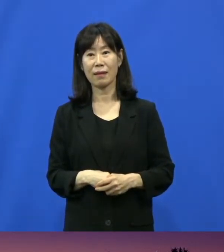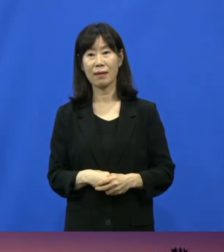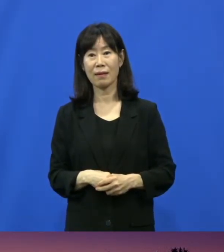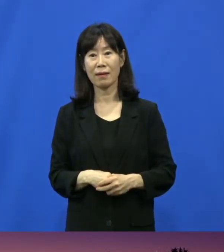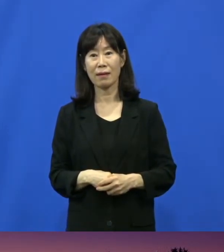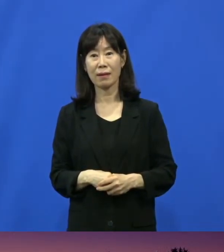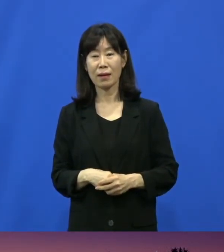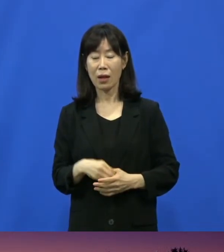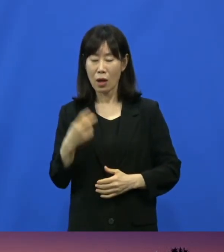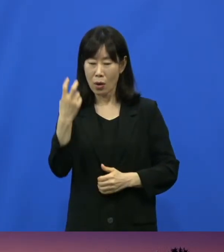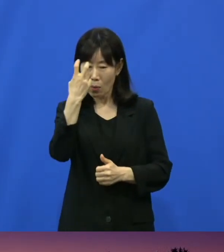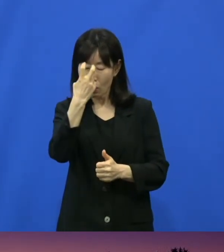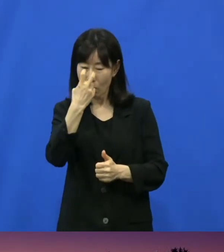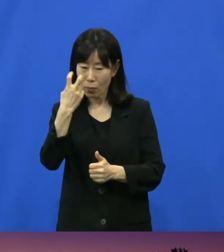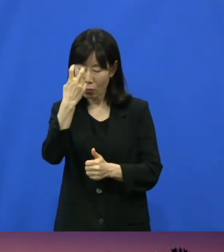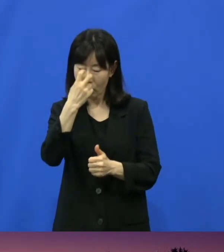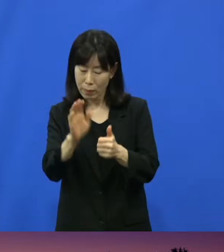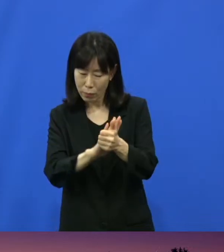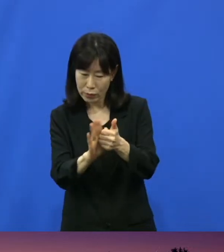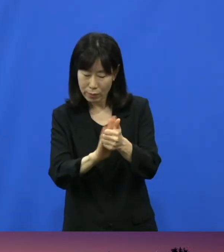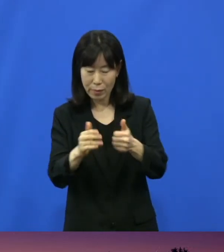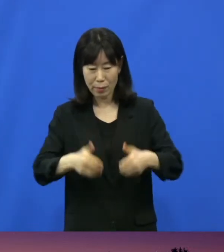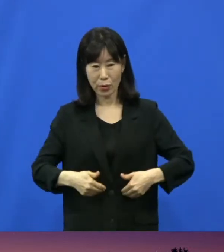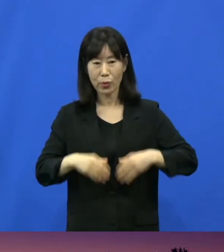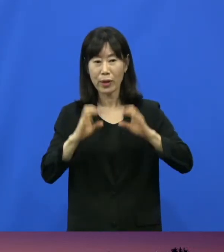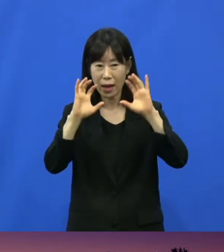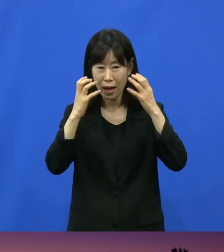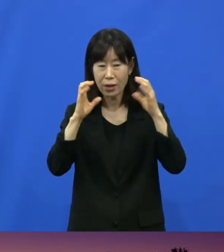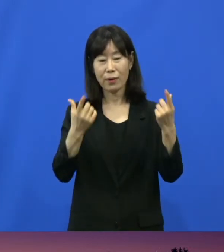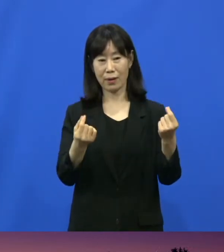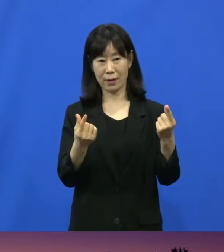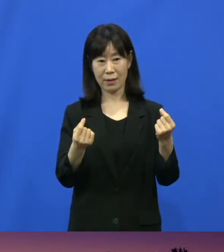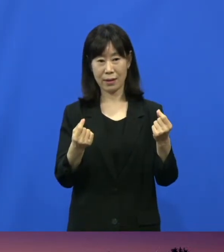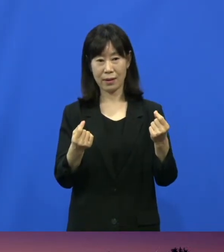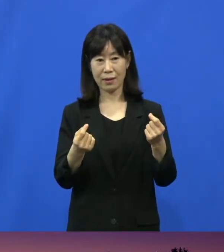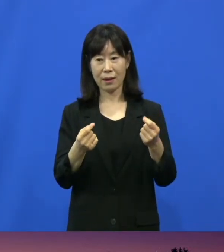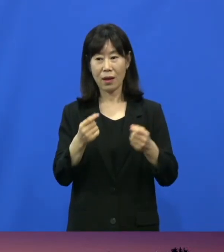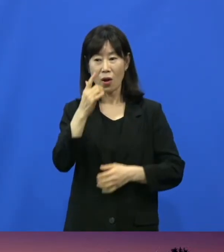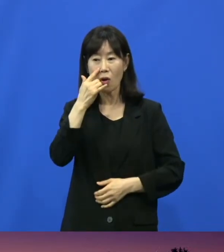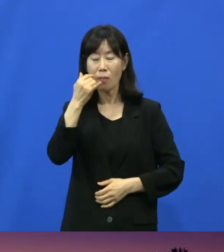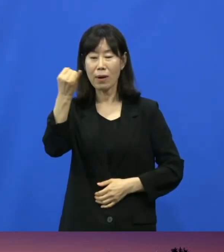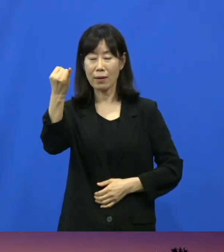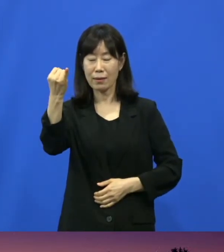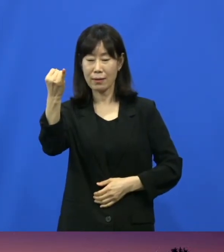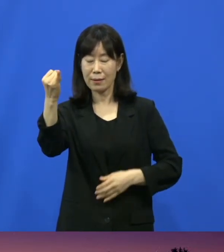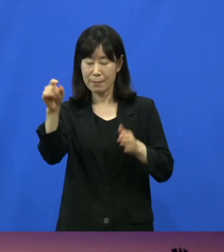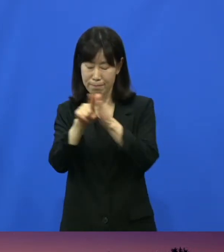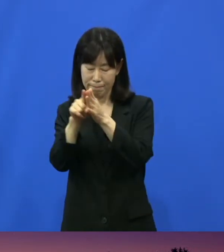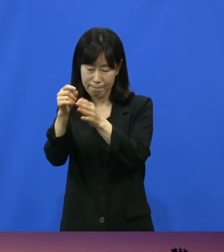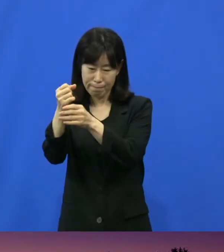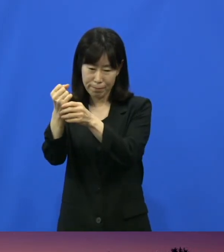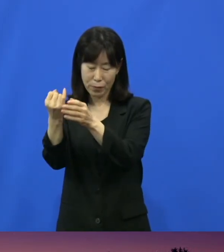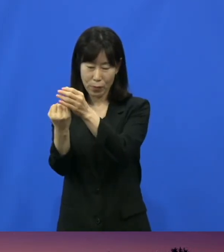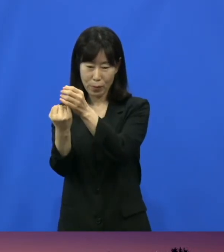어떻게 보면 연약해 보이죠. 그러나 여러분, 엄마에게 전적으로 의존되어 있는 상태는 가장 강한 상태예요. 왜?